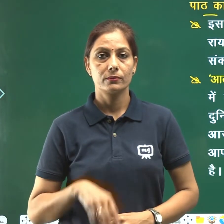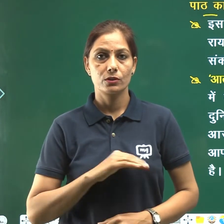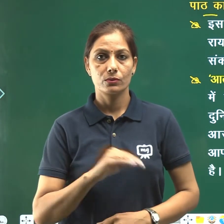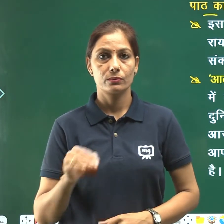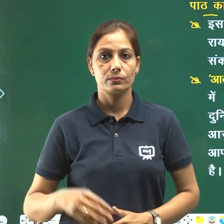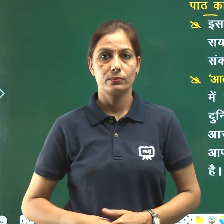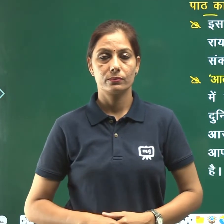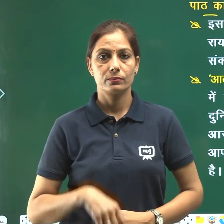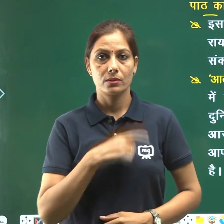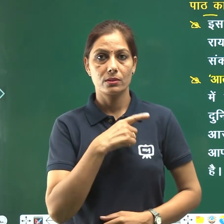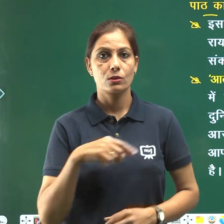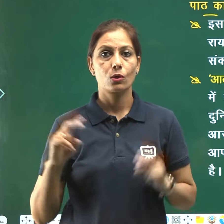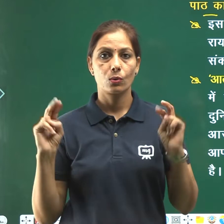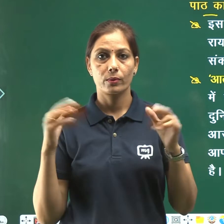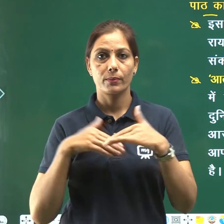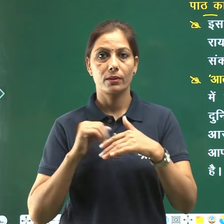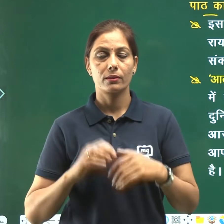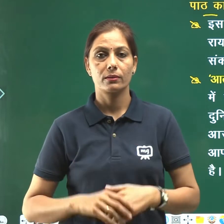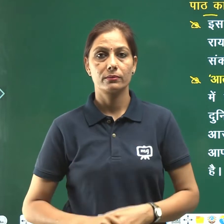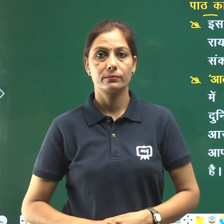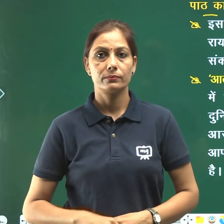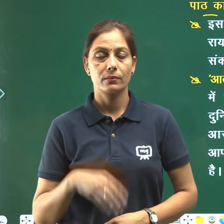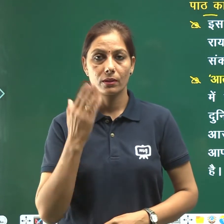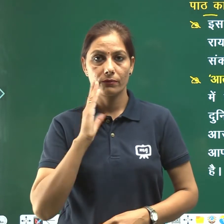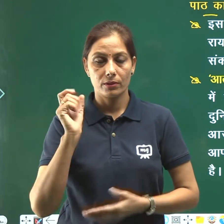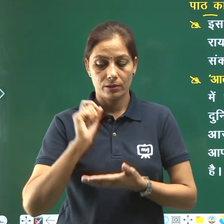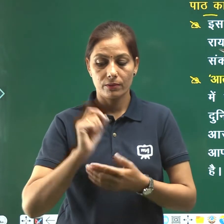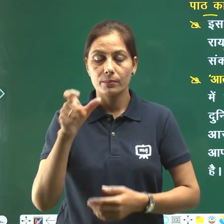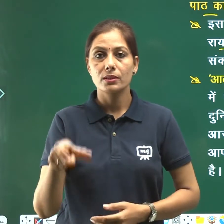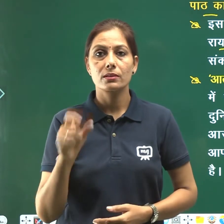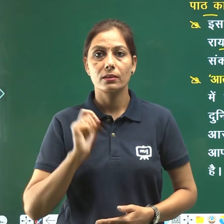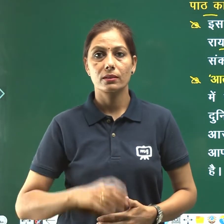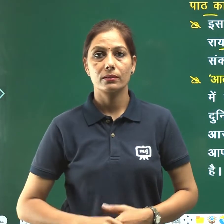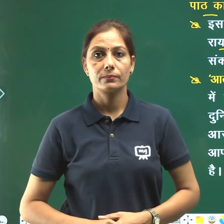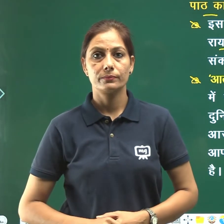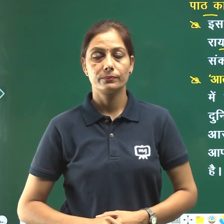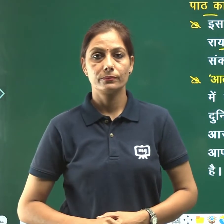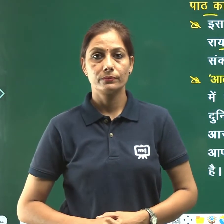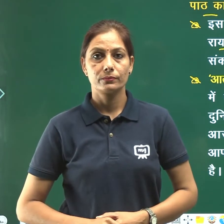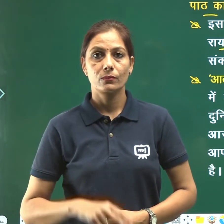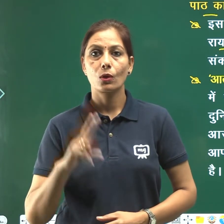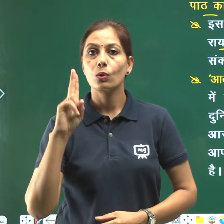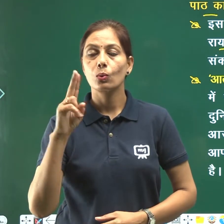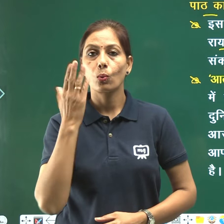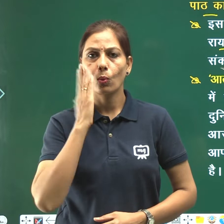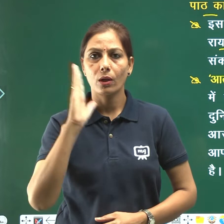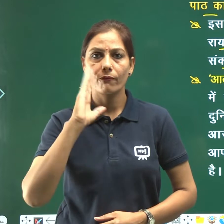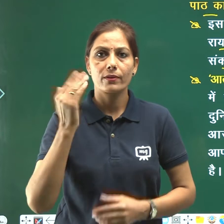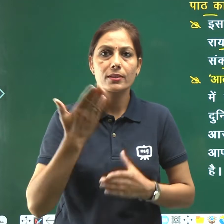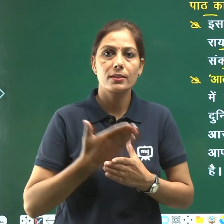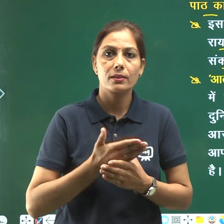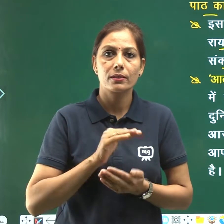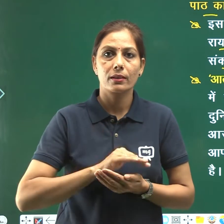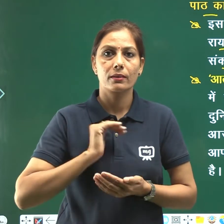बच्चों, इस अध्याय में कवि हरिवंश राय बच्चन की 2 कविताएं संकलित है।